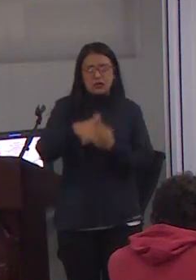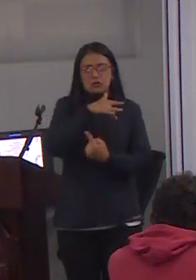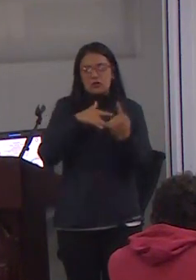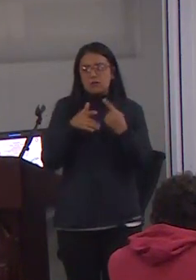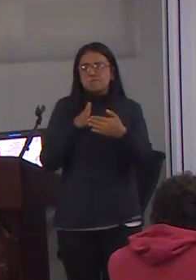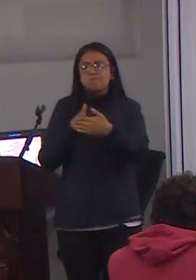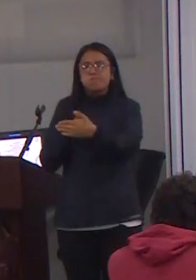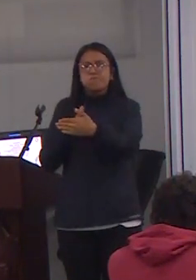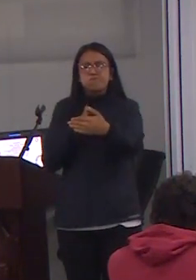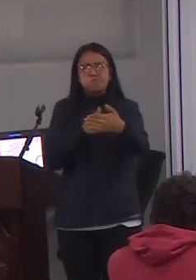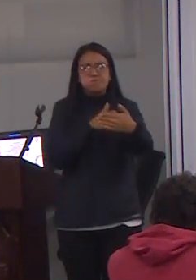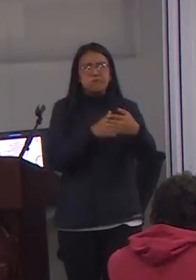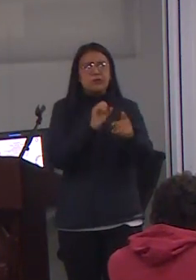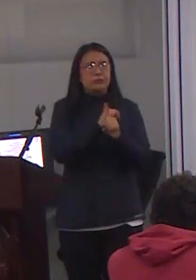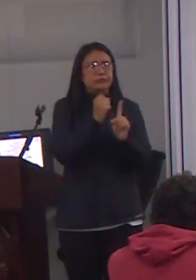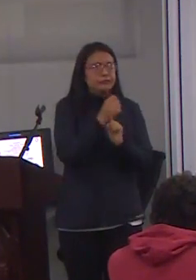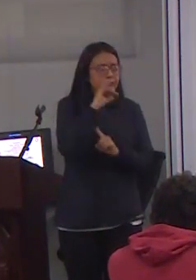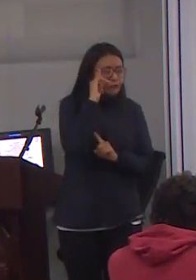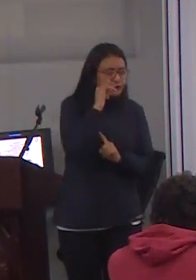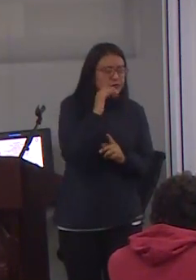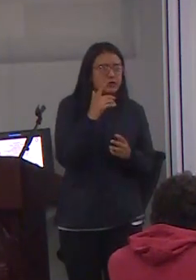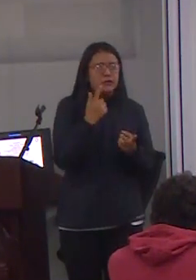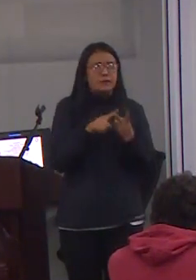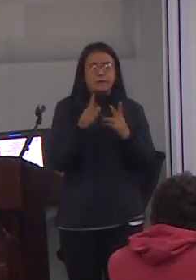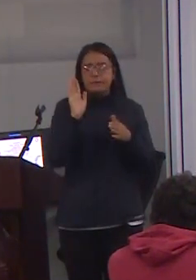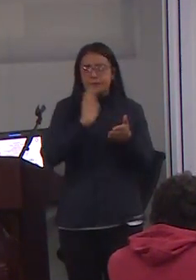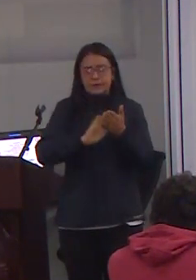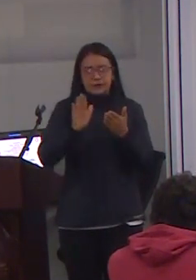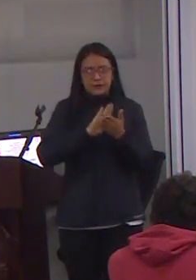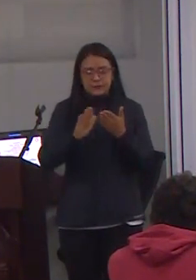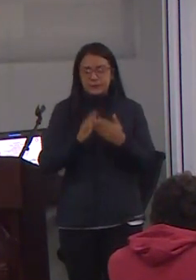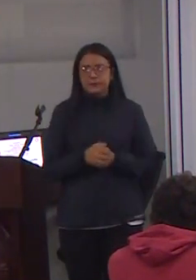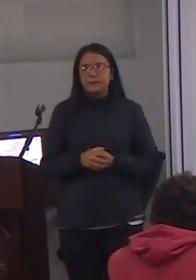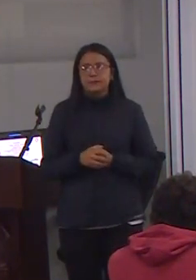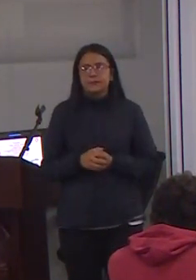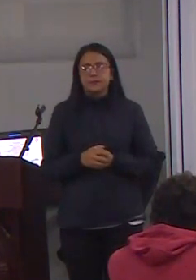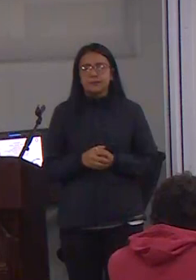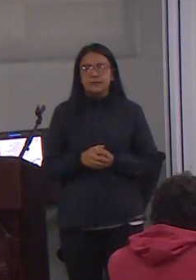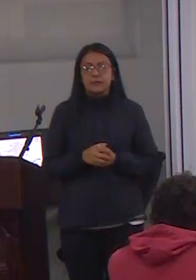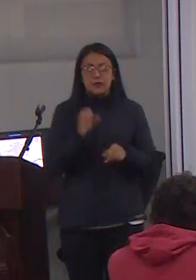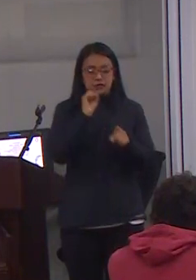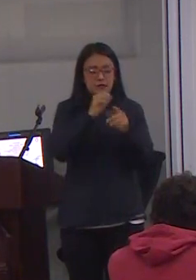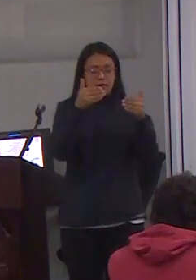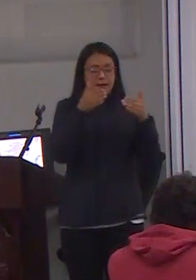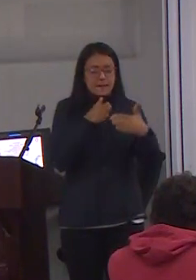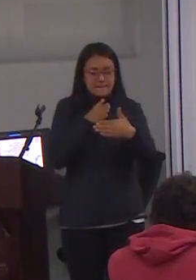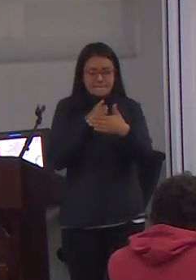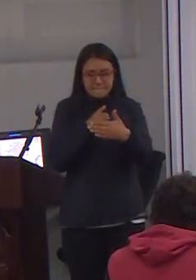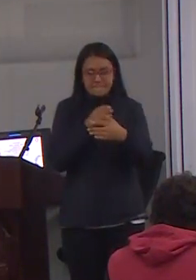barreras todas psicosociales pero perdón las barreras sociales